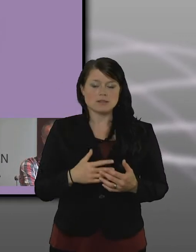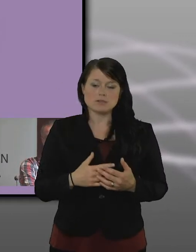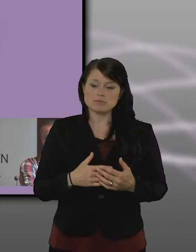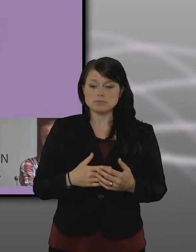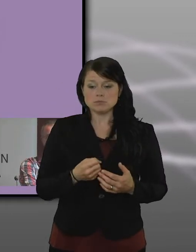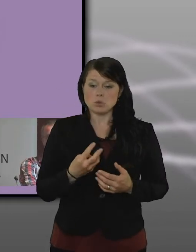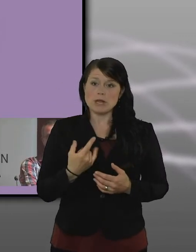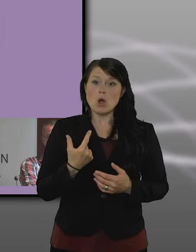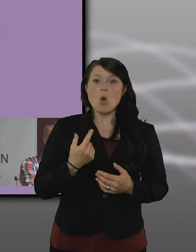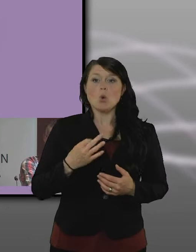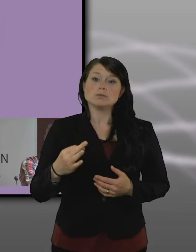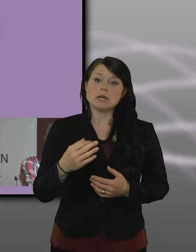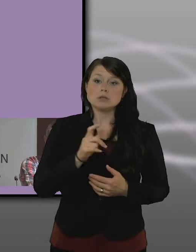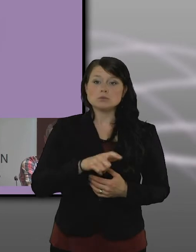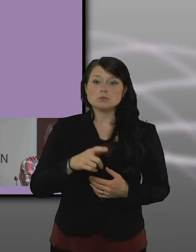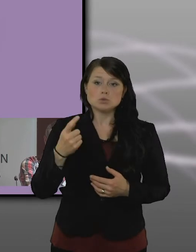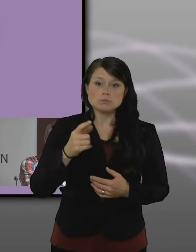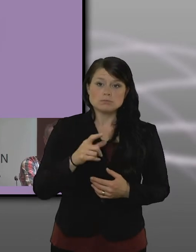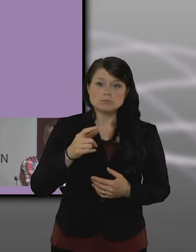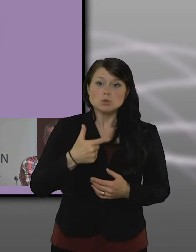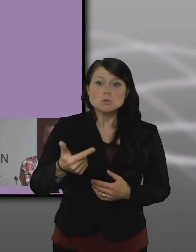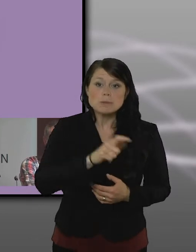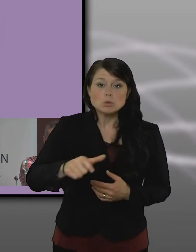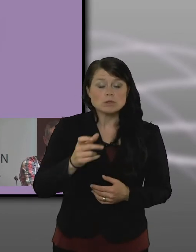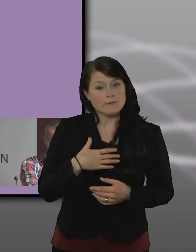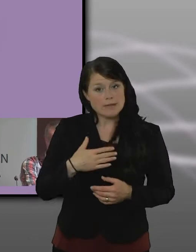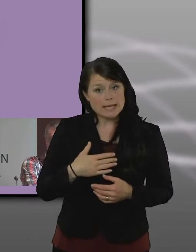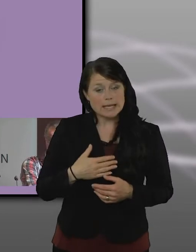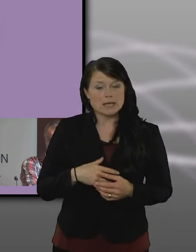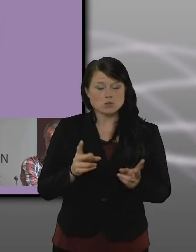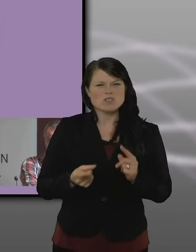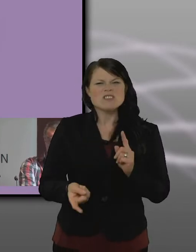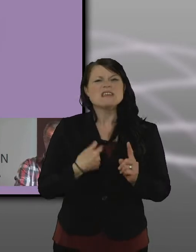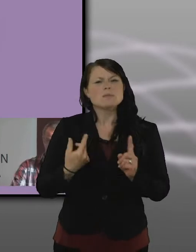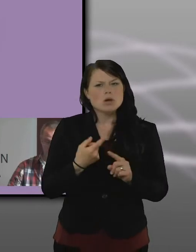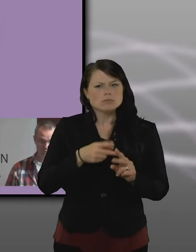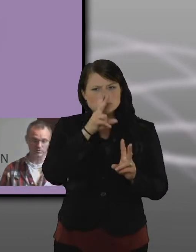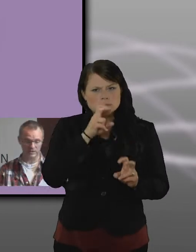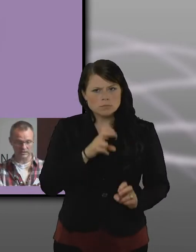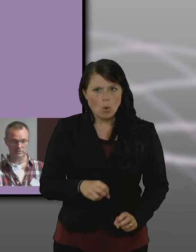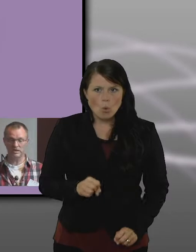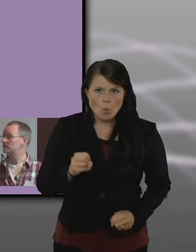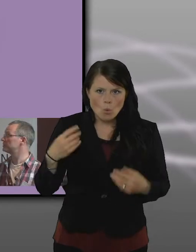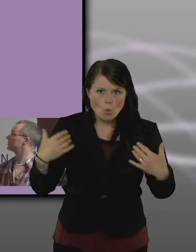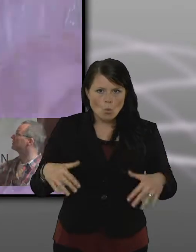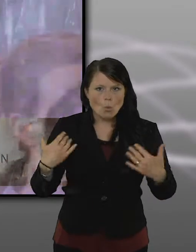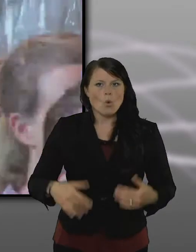vill ta del av. Och så började vi gräva i det och märkte som sagt vad dyrt det var att utveckla sånt